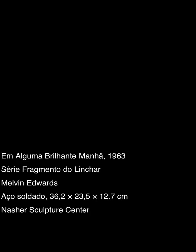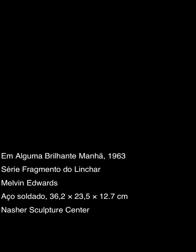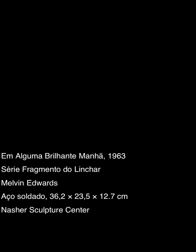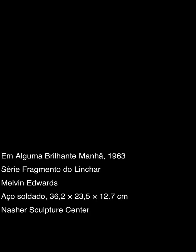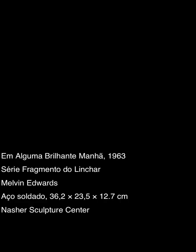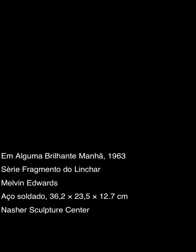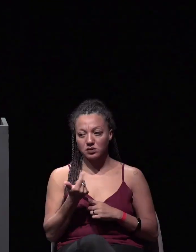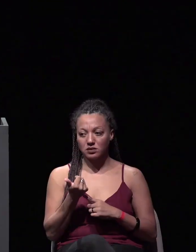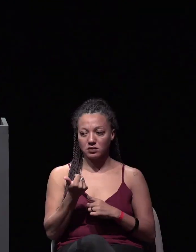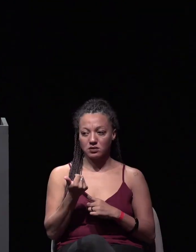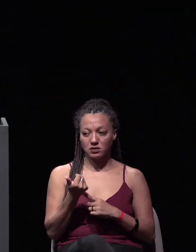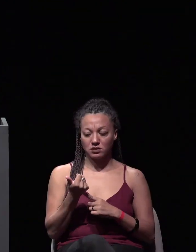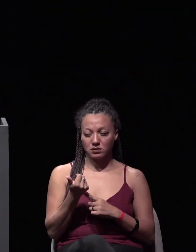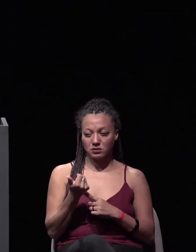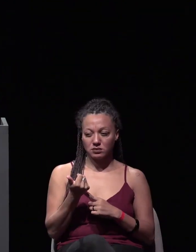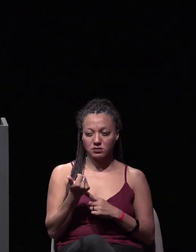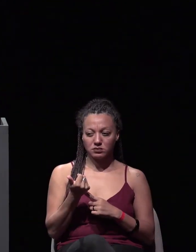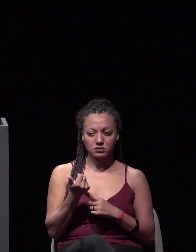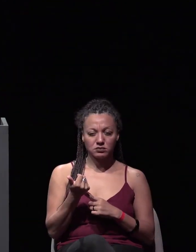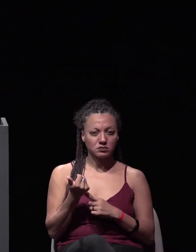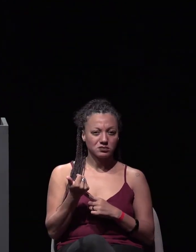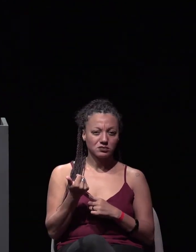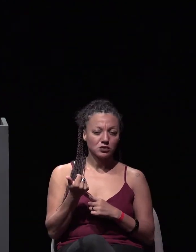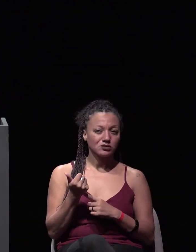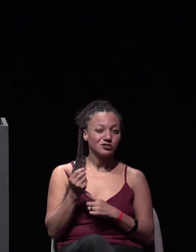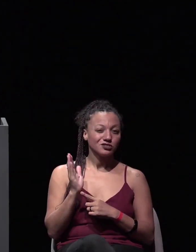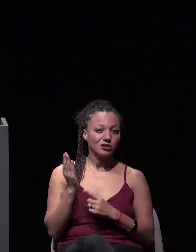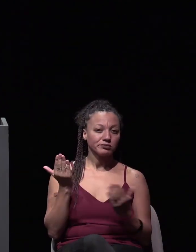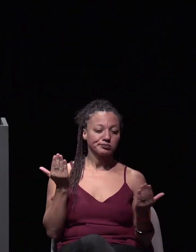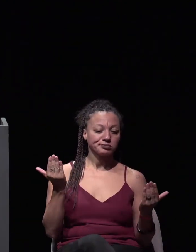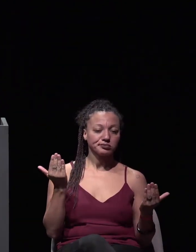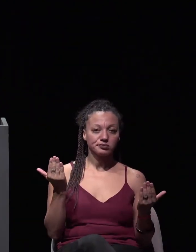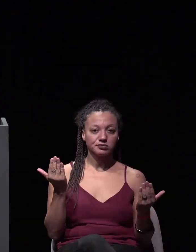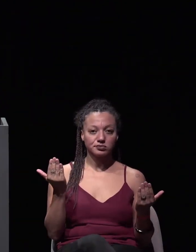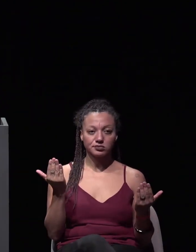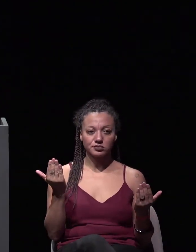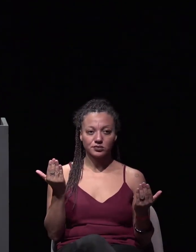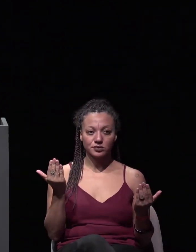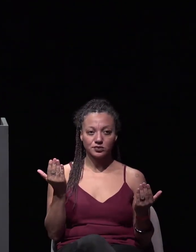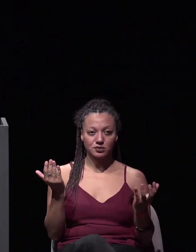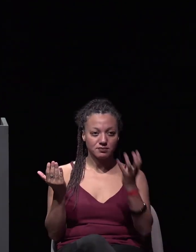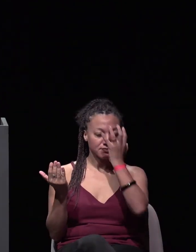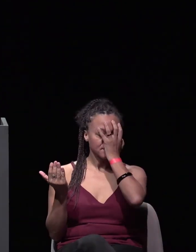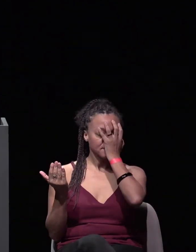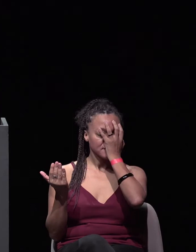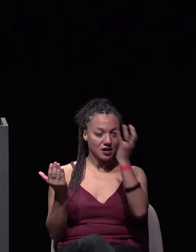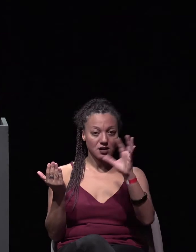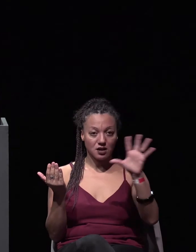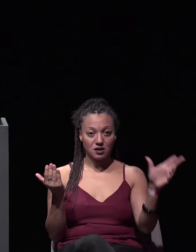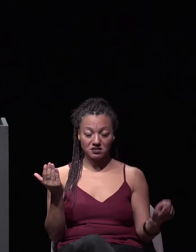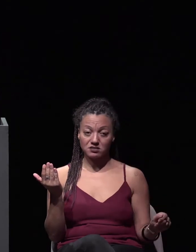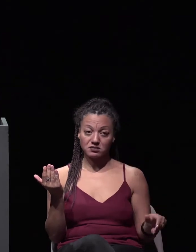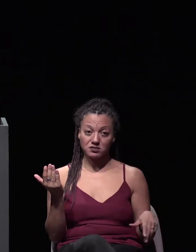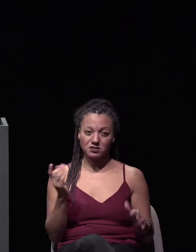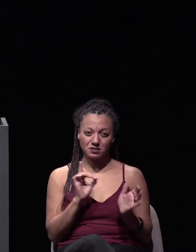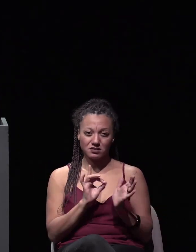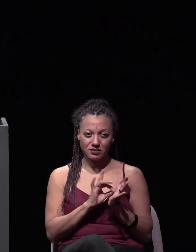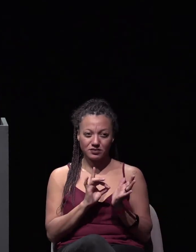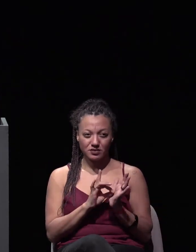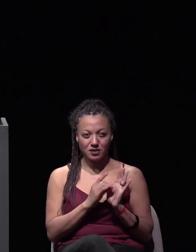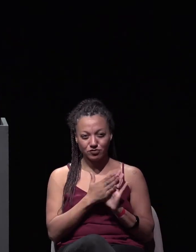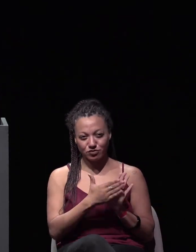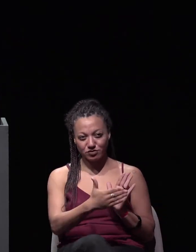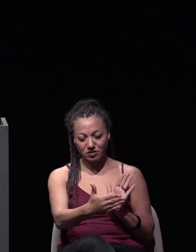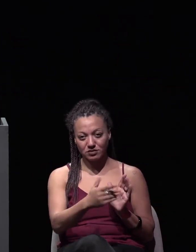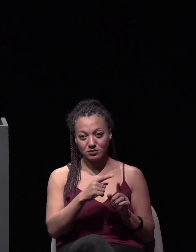obra, né, que já se fez uma comparação dela com Máscaras Africanas, na verdade, de toda a série, mas é uma